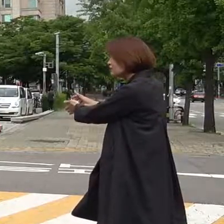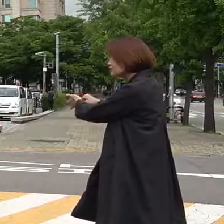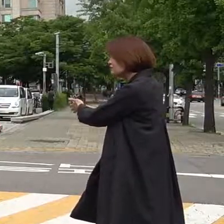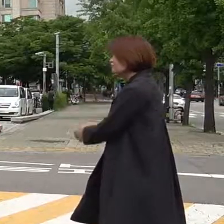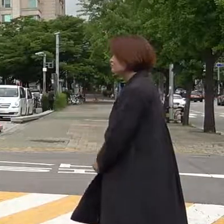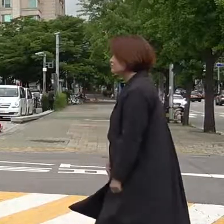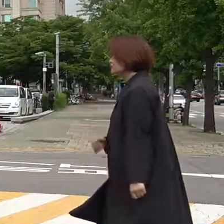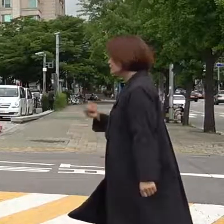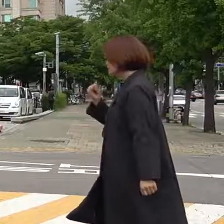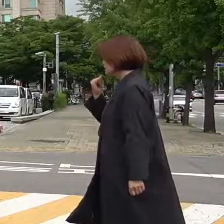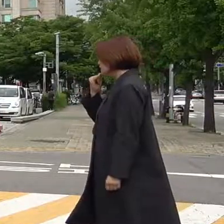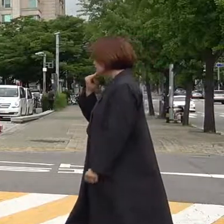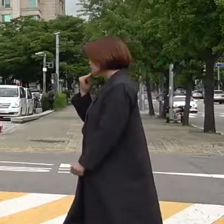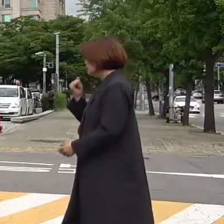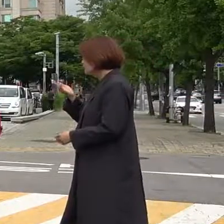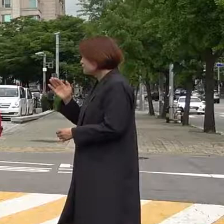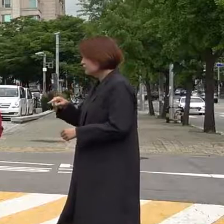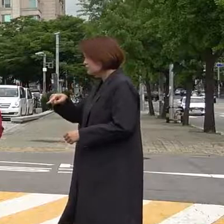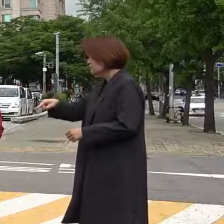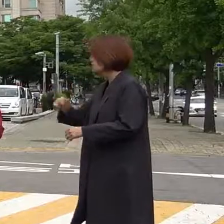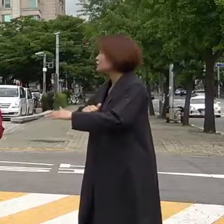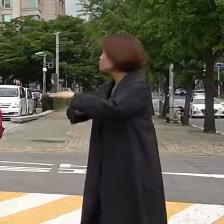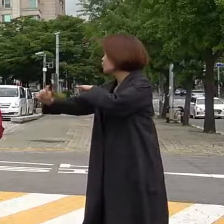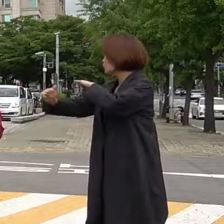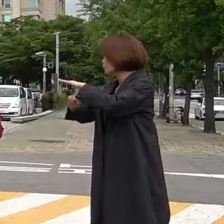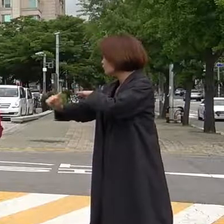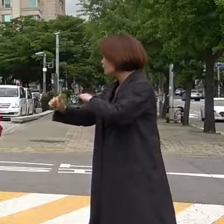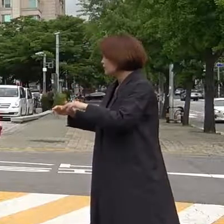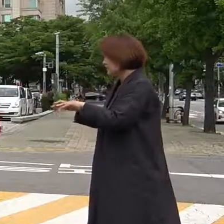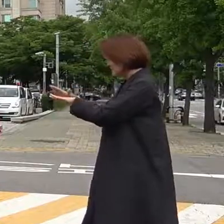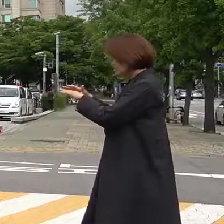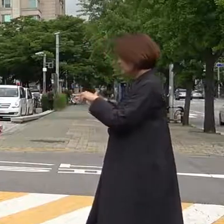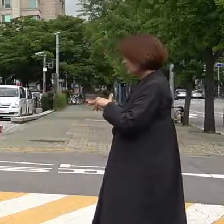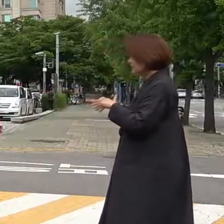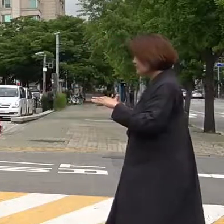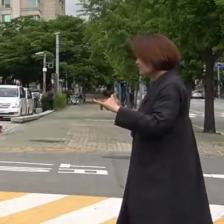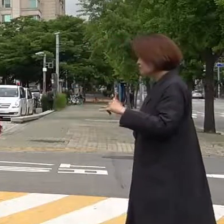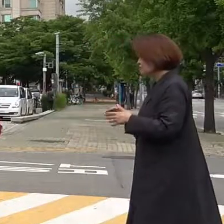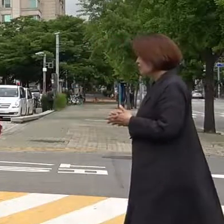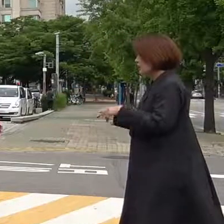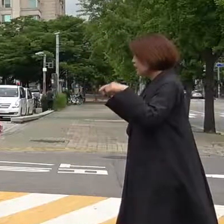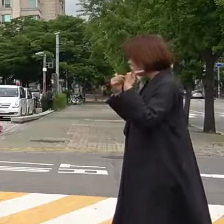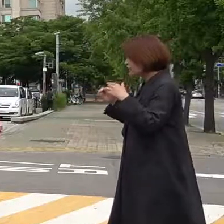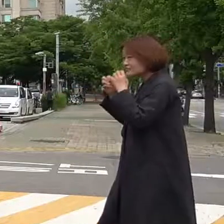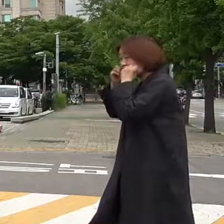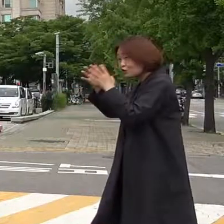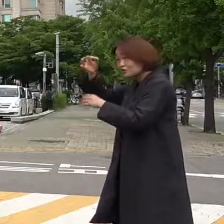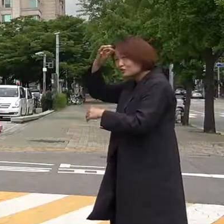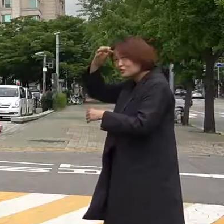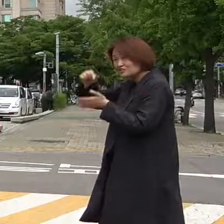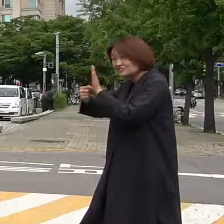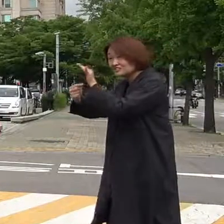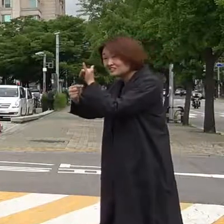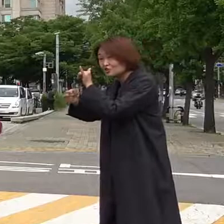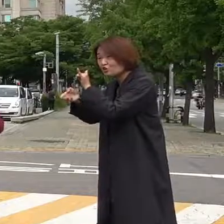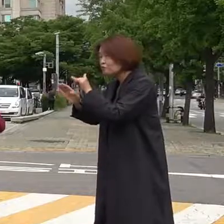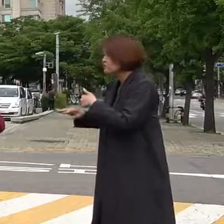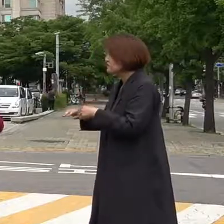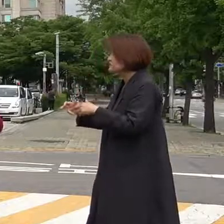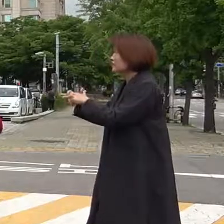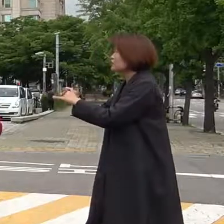있습니다. 항상 장애인들은 신기술이 나오면 수순위로 밀렸습니다. 밀려서 나중에 안착이 될